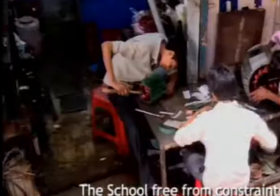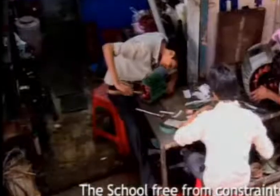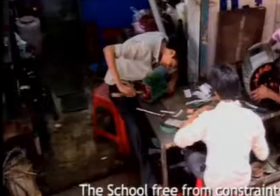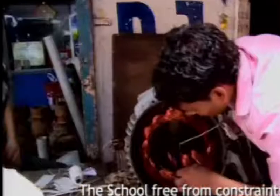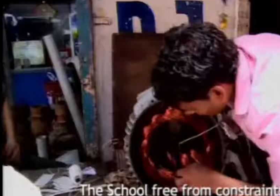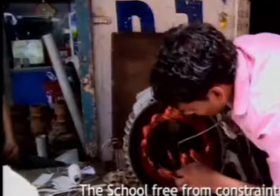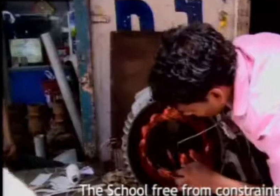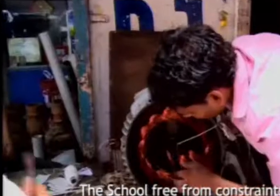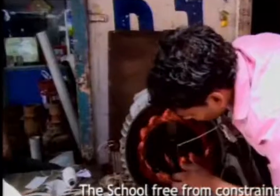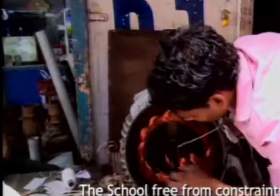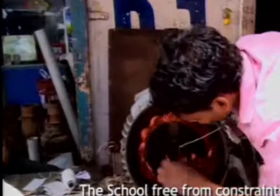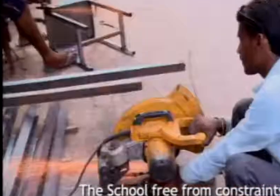सीमा से